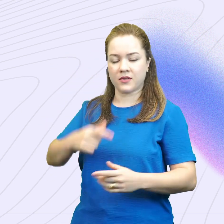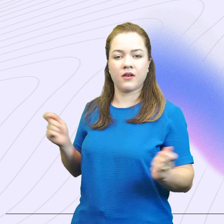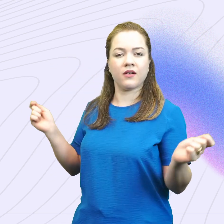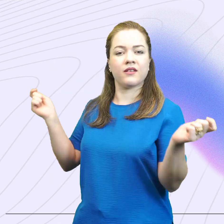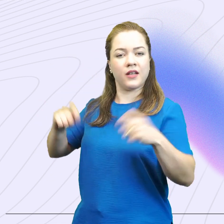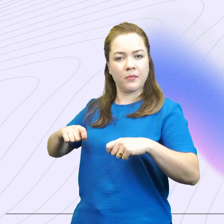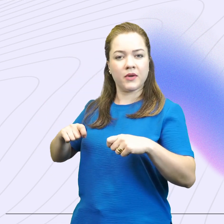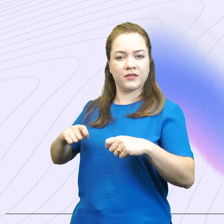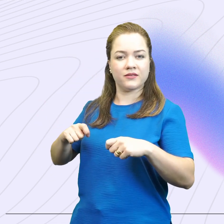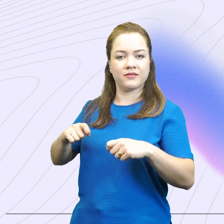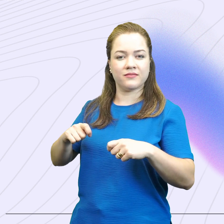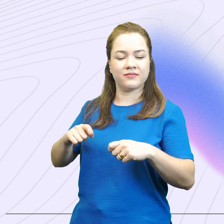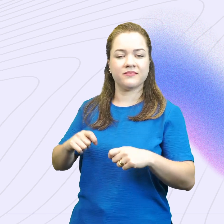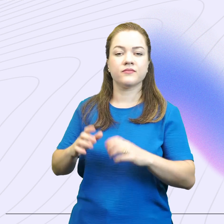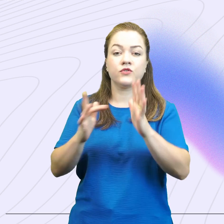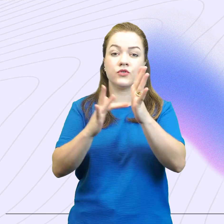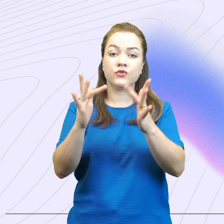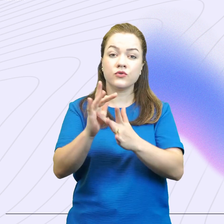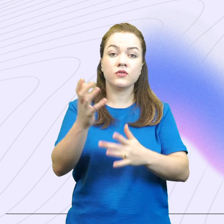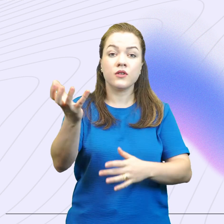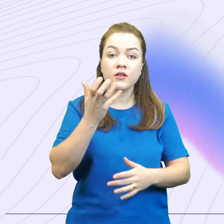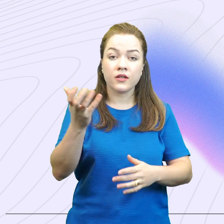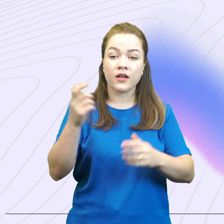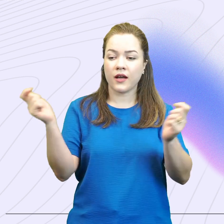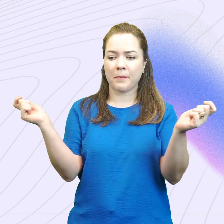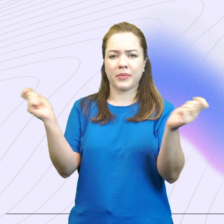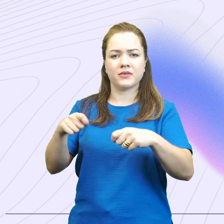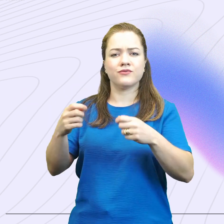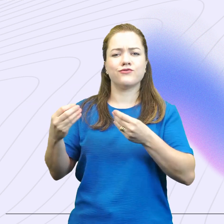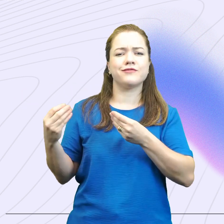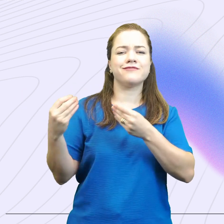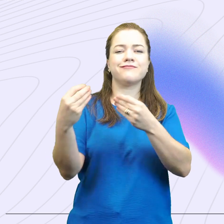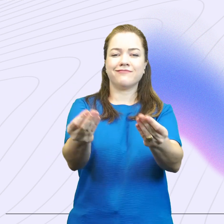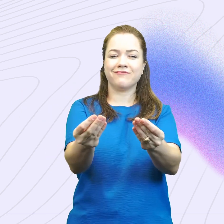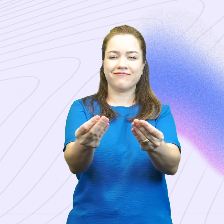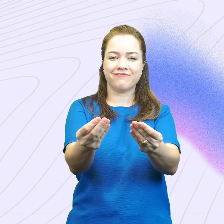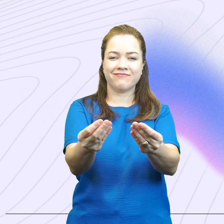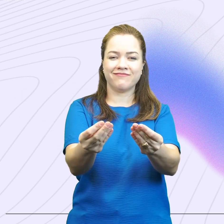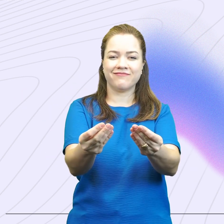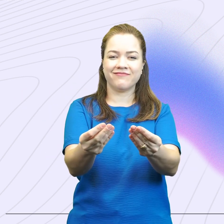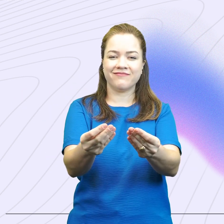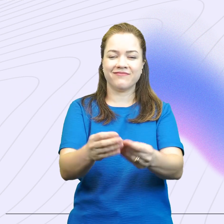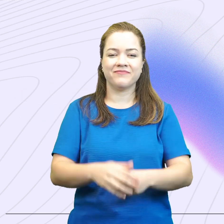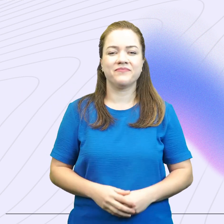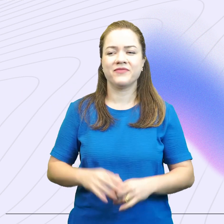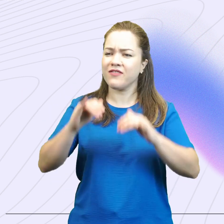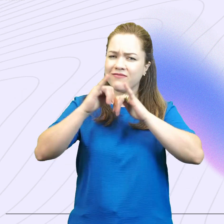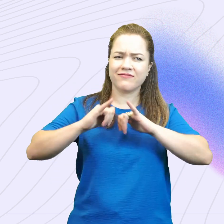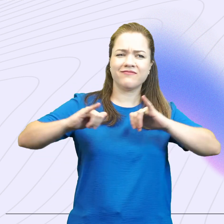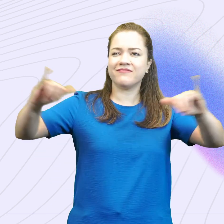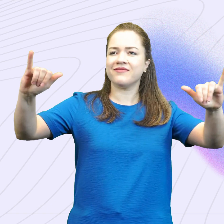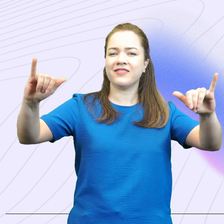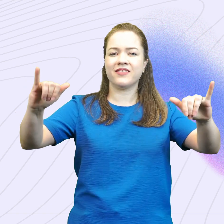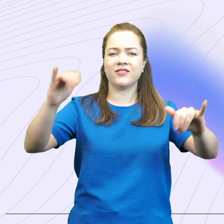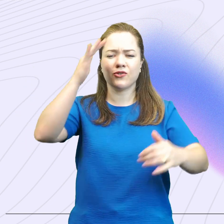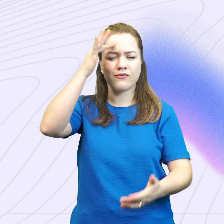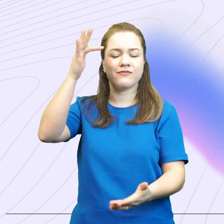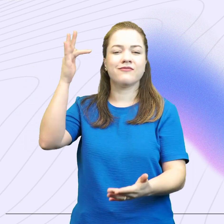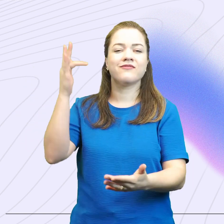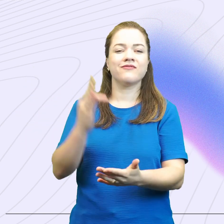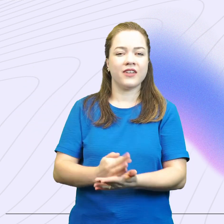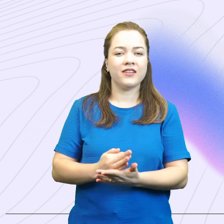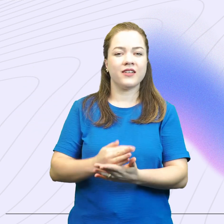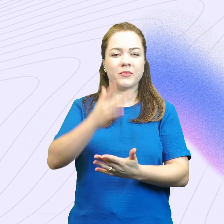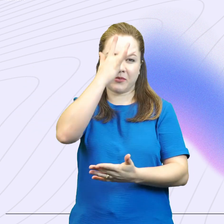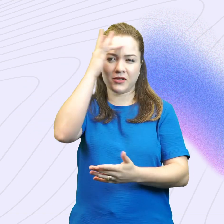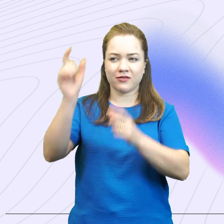pessoa que está do seu lado, Jesus quer habilitar você. Mas fale com convicção, fale com fé, fale sendo profético sobre a vida